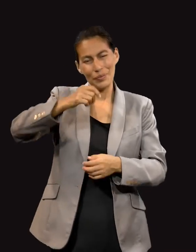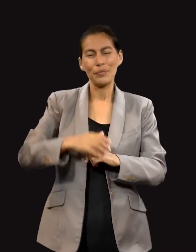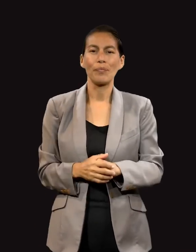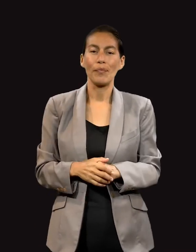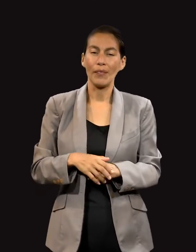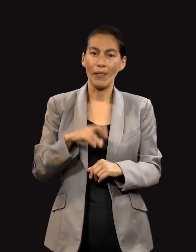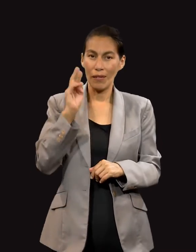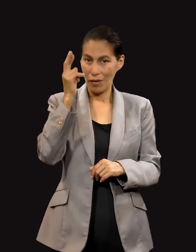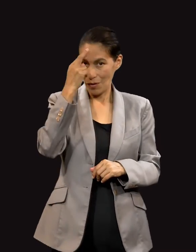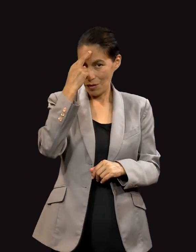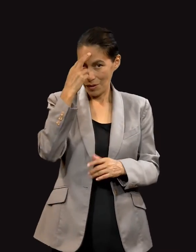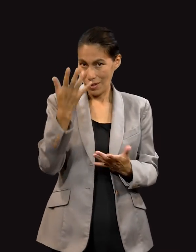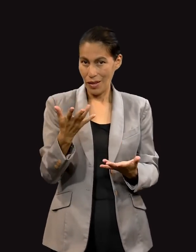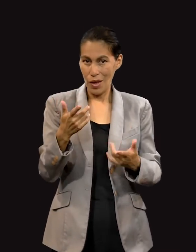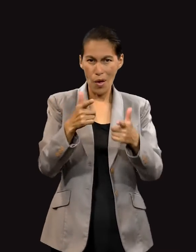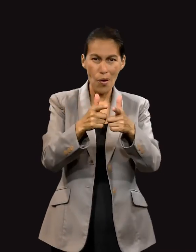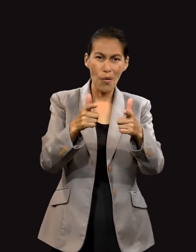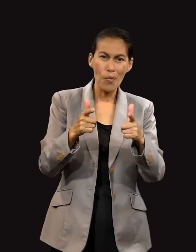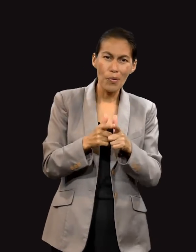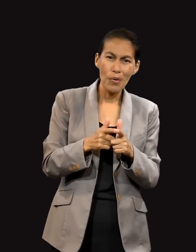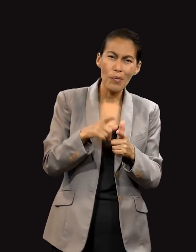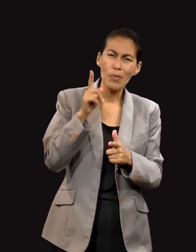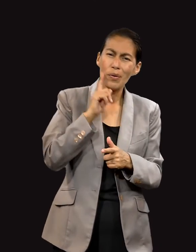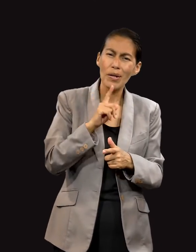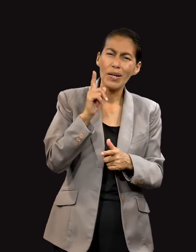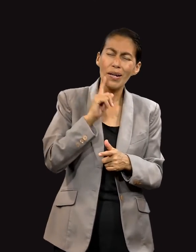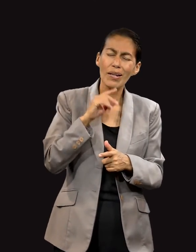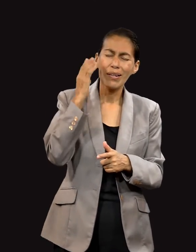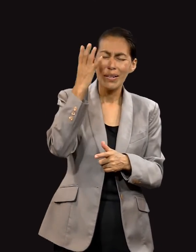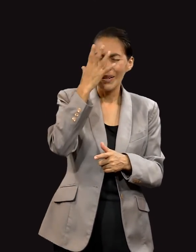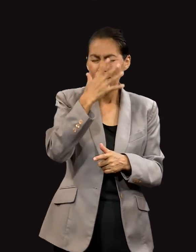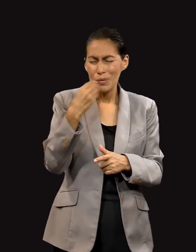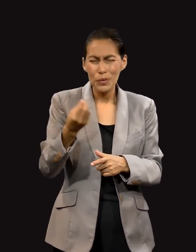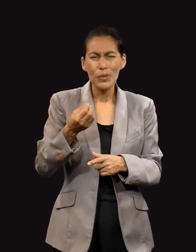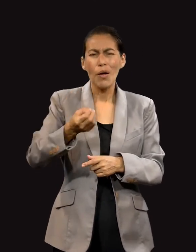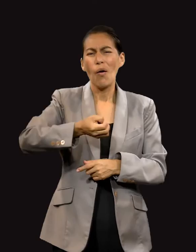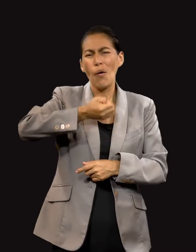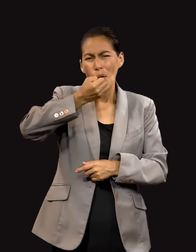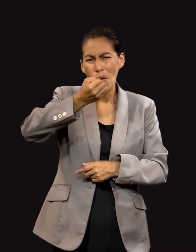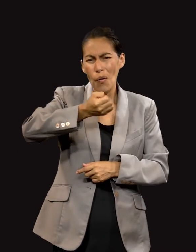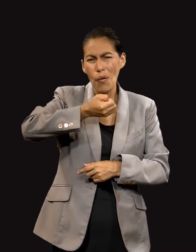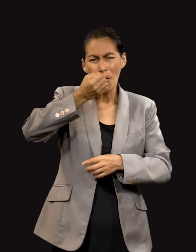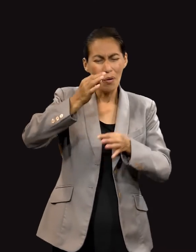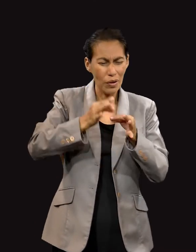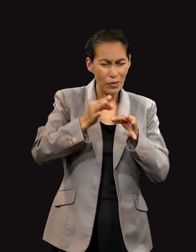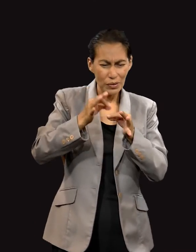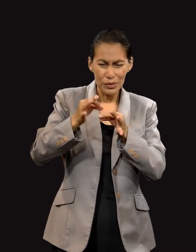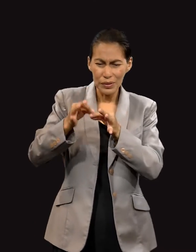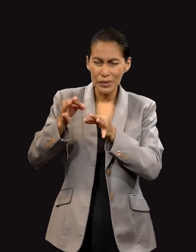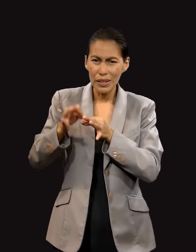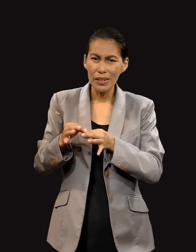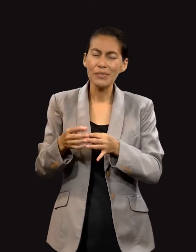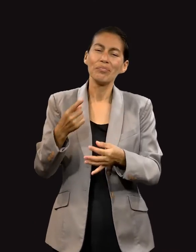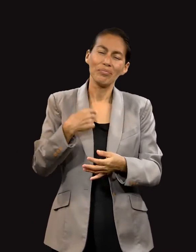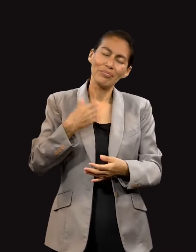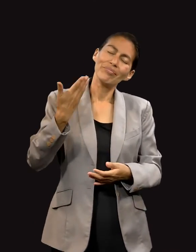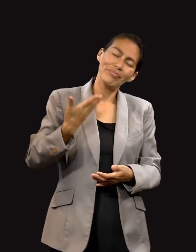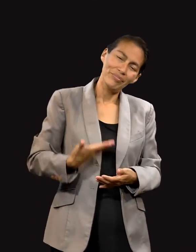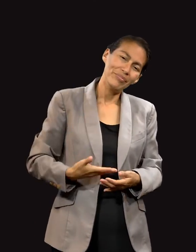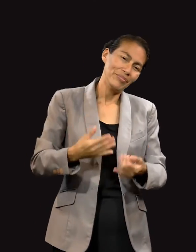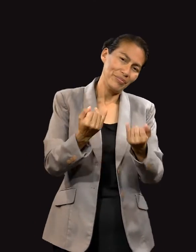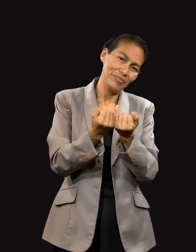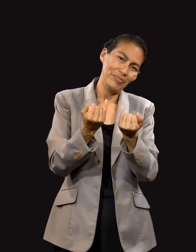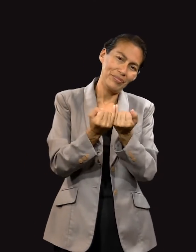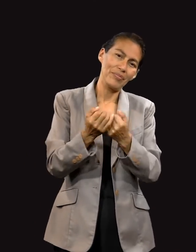Recuerden que hay también un grupo de preciosas damas que se gozan de orar por ustedes. Yo también,